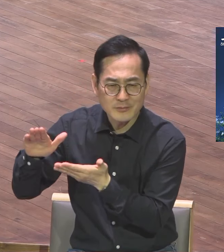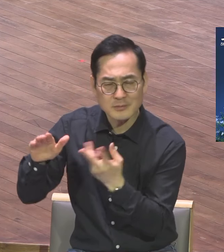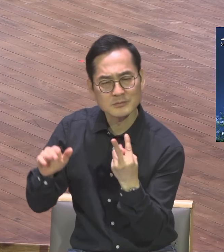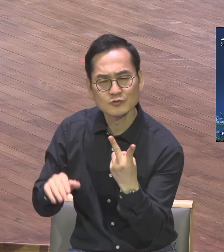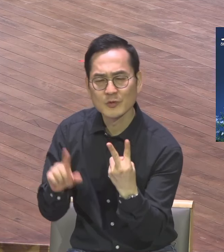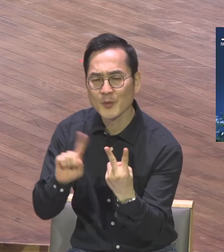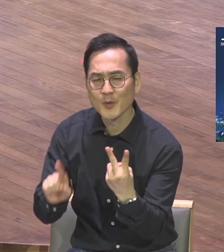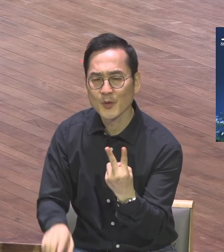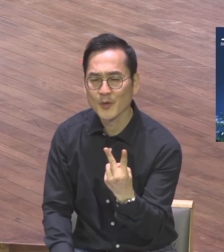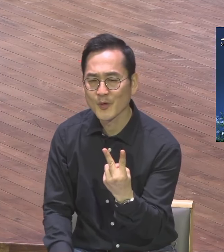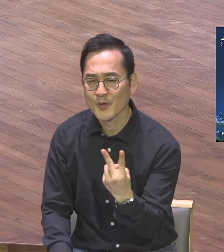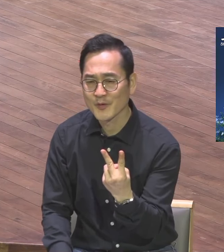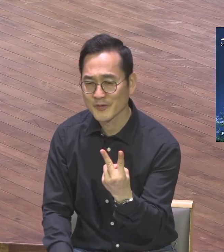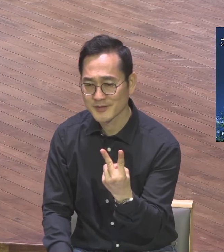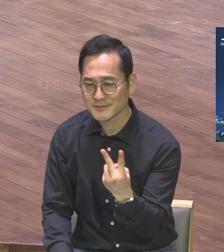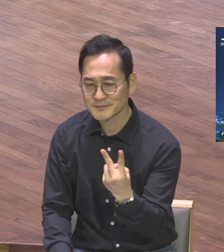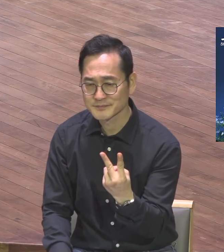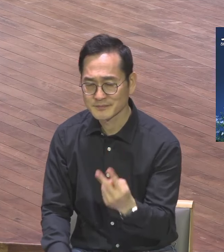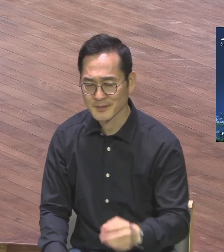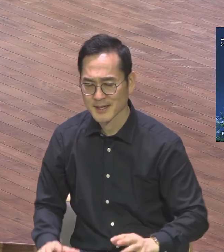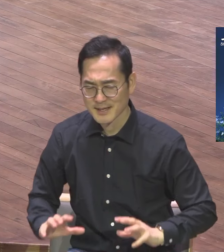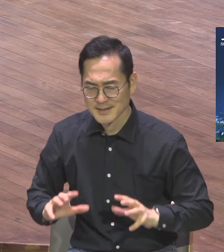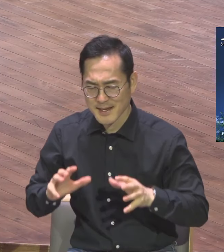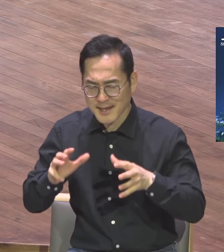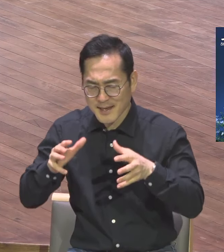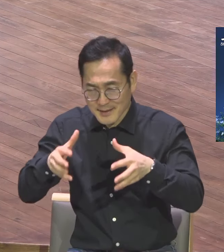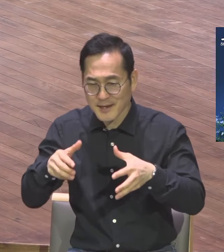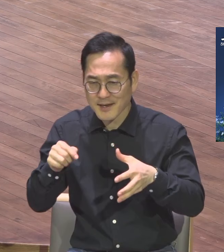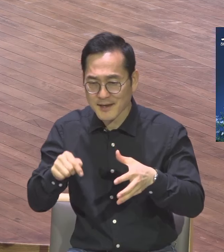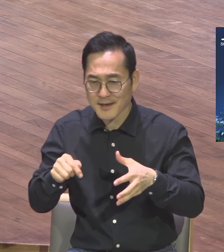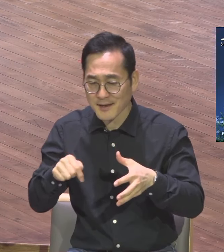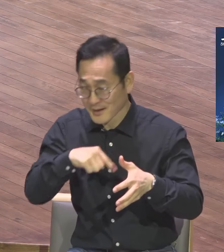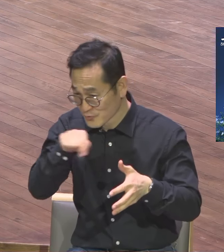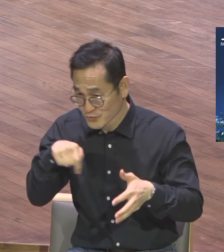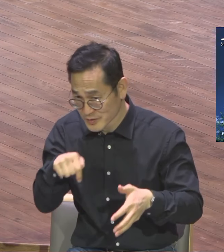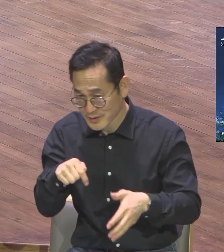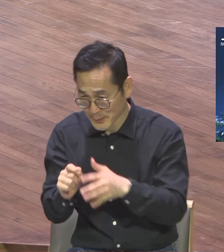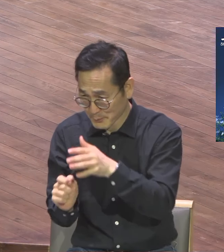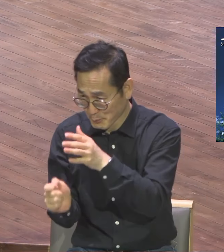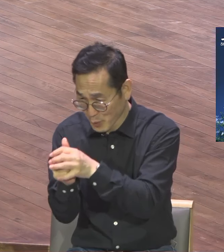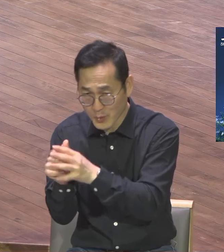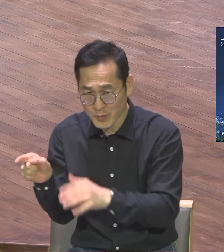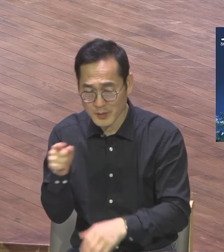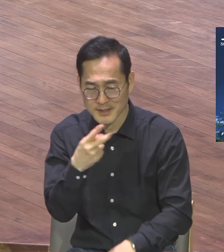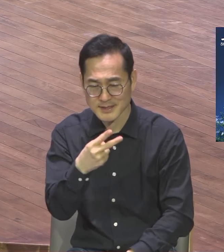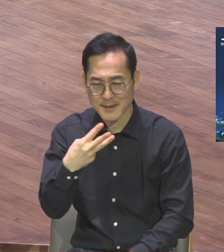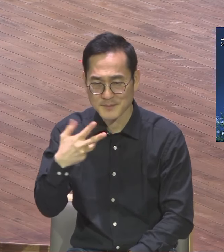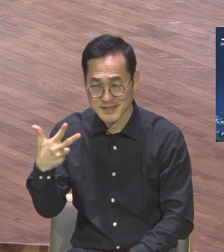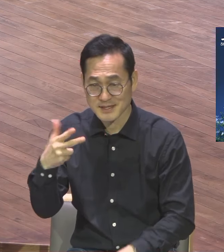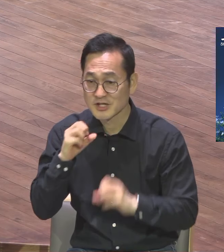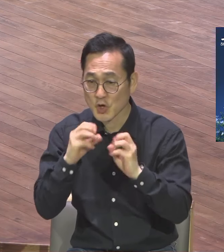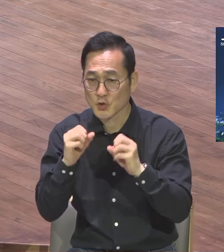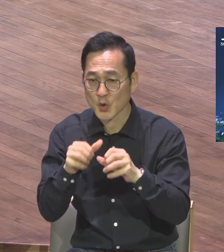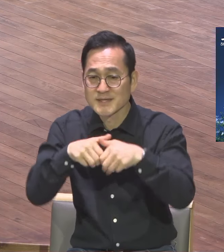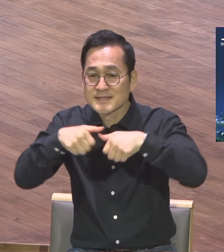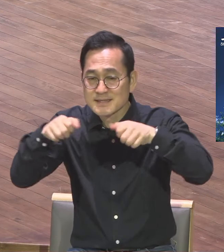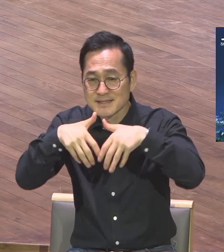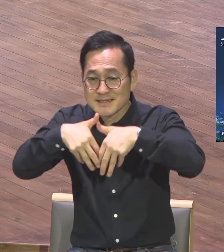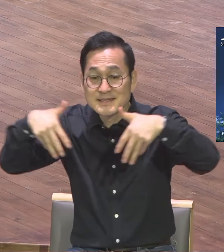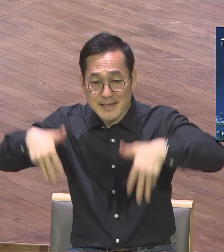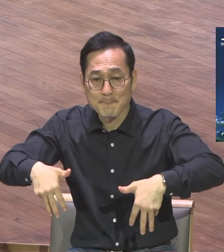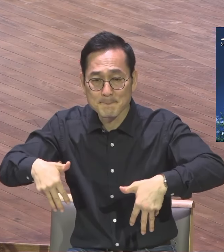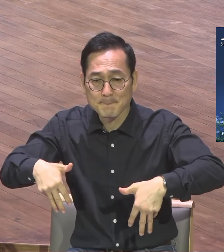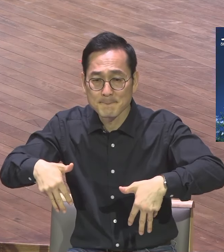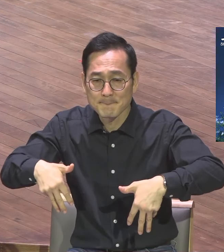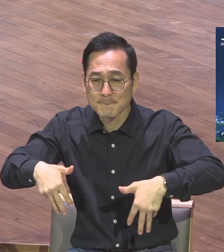사실 우리 교회는요, 전 세계적으로 유일한 237 선교 이 시스템이 구성되어 있습니다.